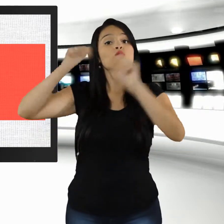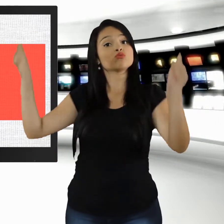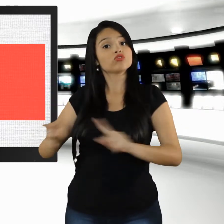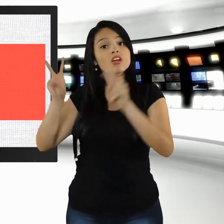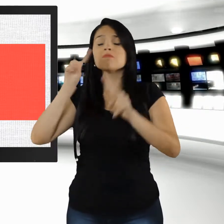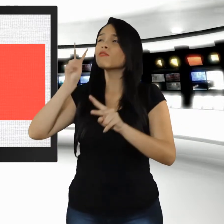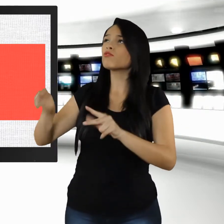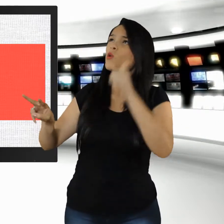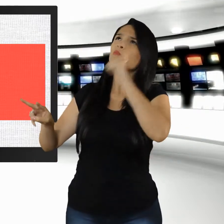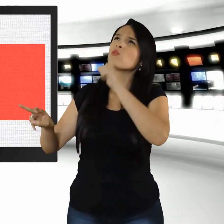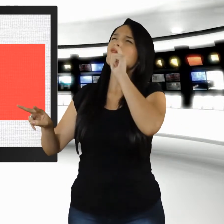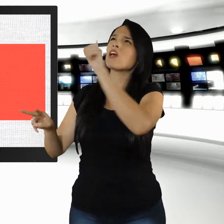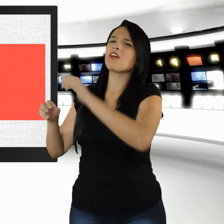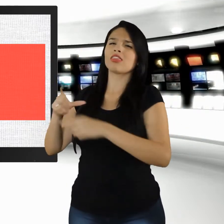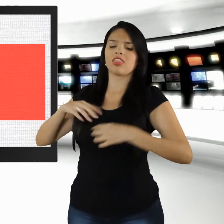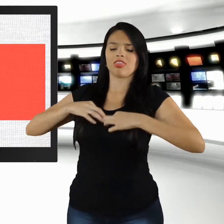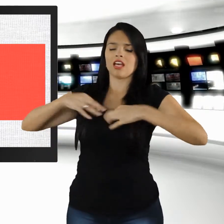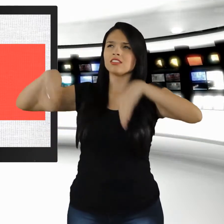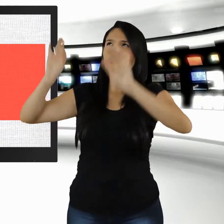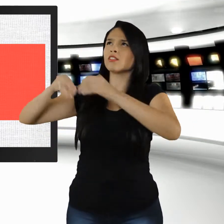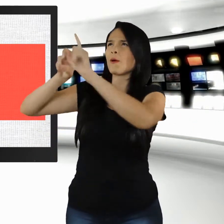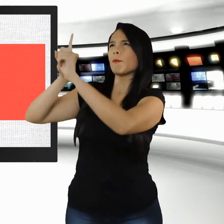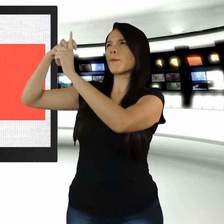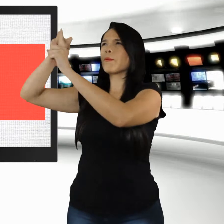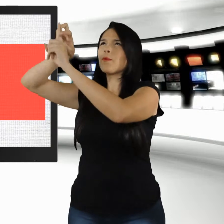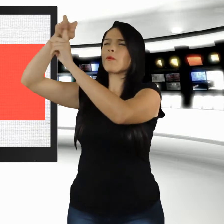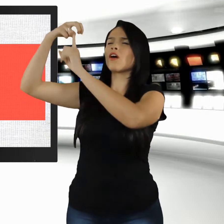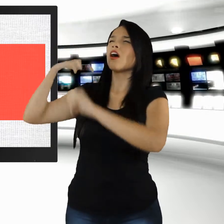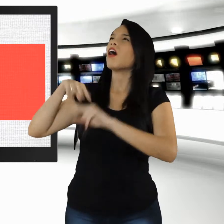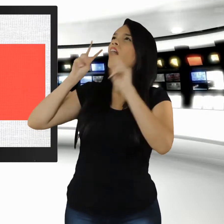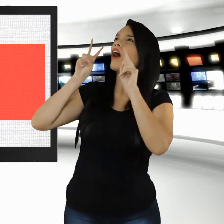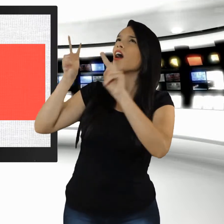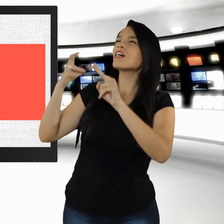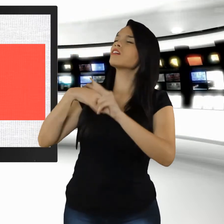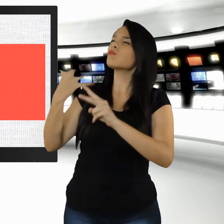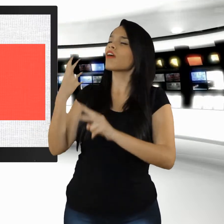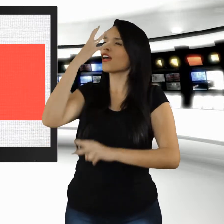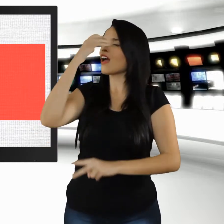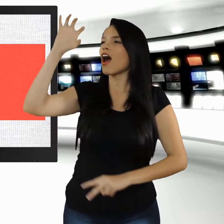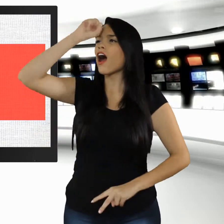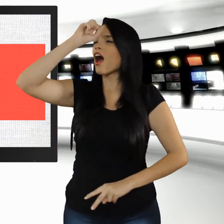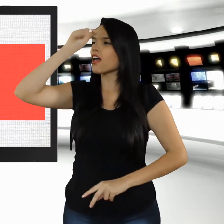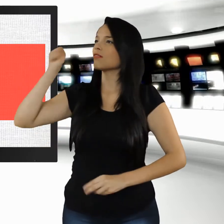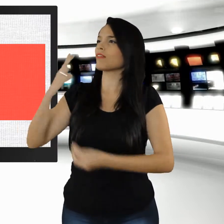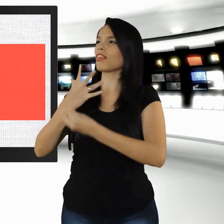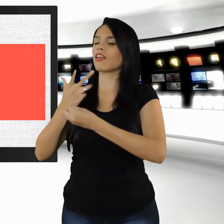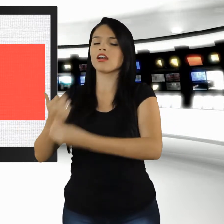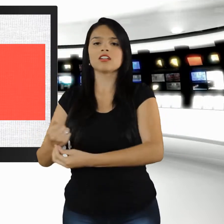o desejo de virada contra as suas limitações aprendendo a arte eu pensei que seria impossível mas se eu pudesse dominar aquele